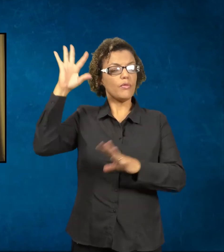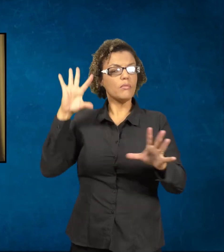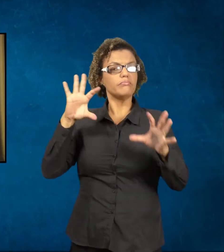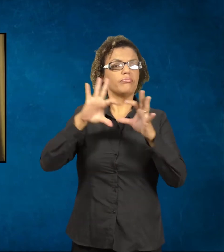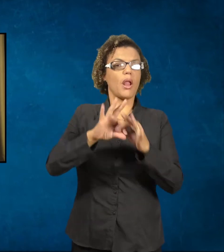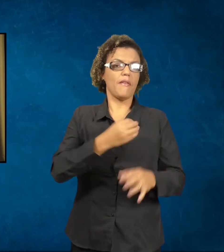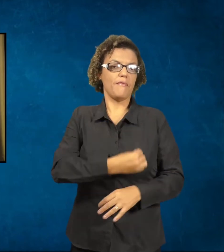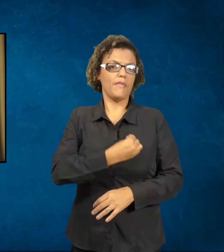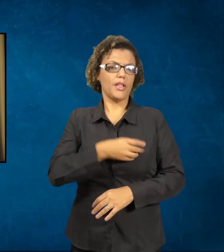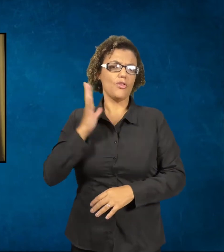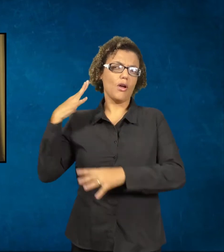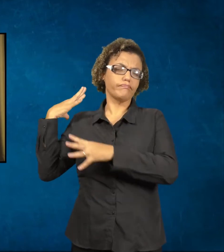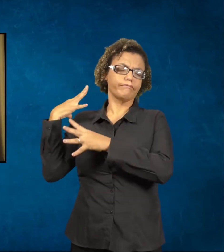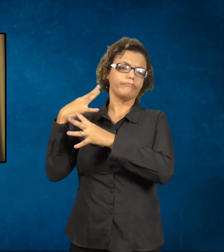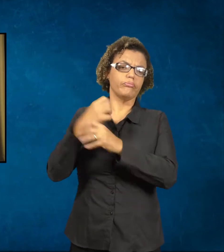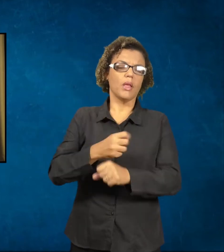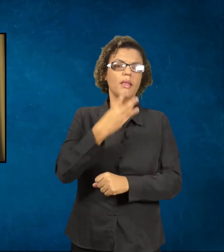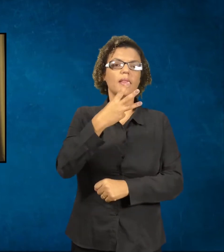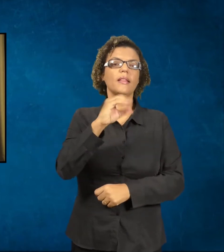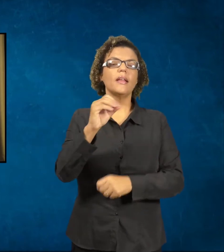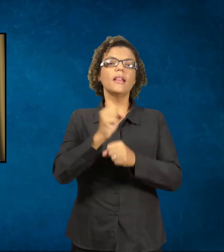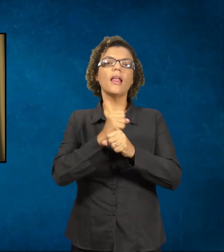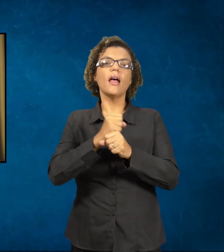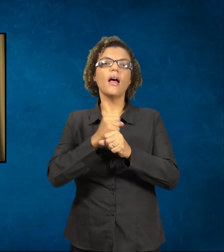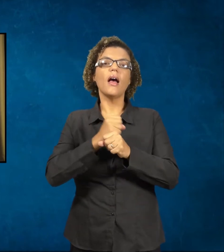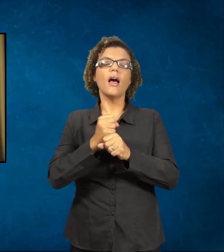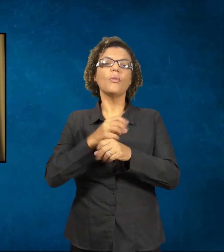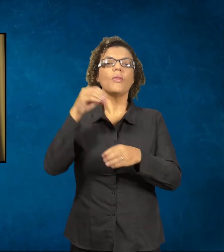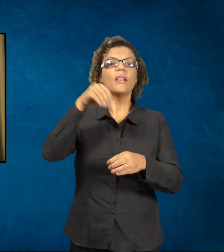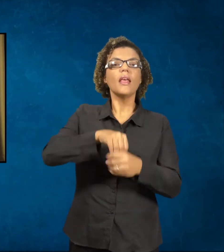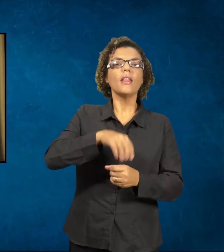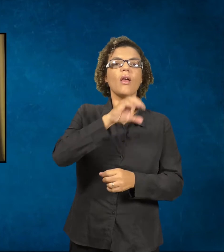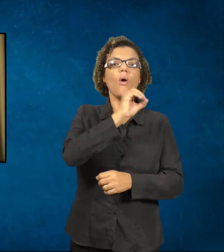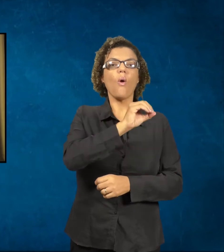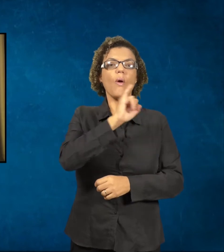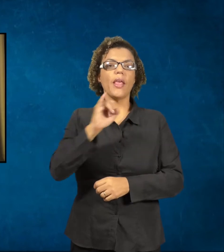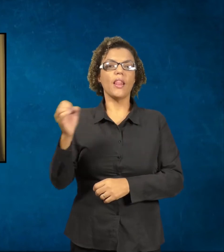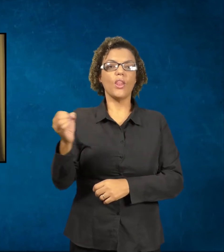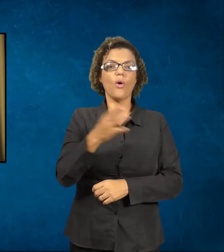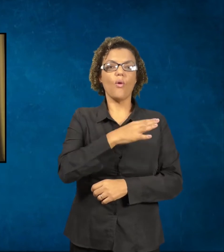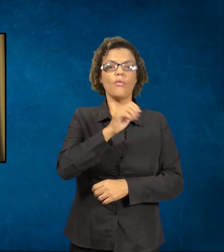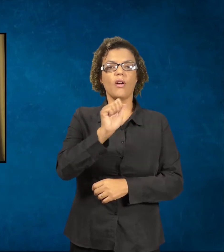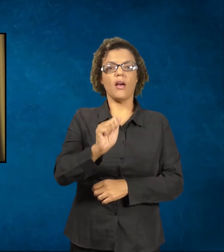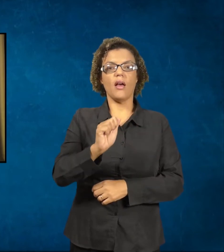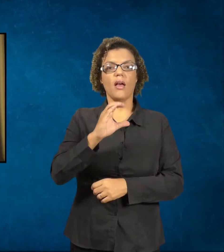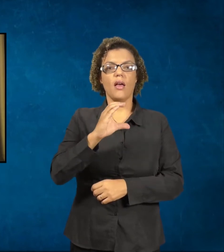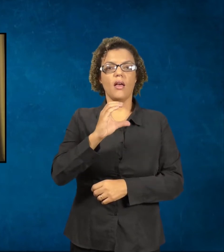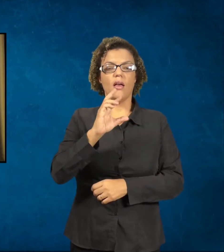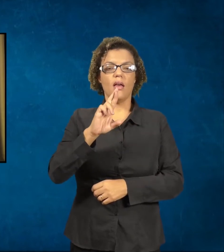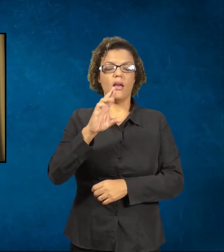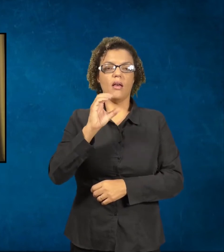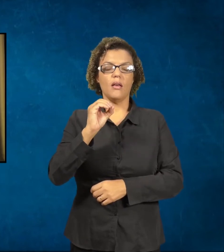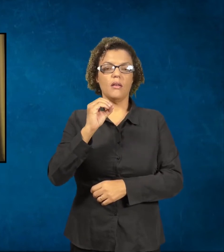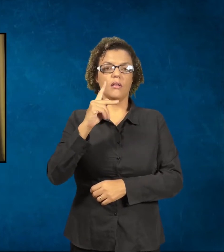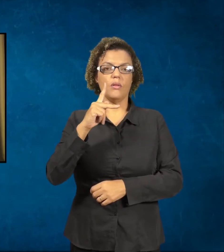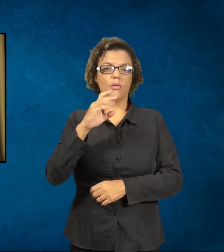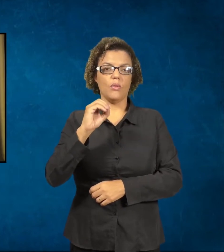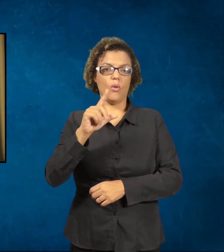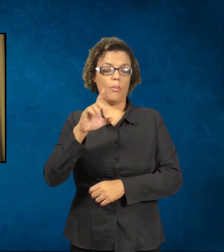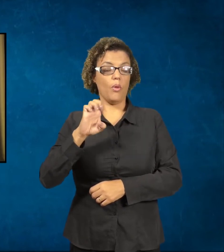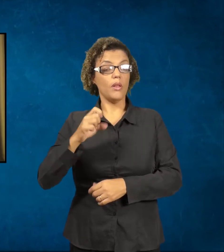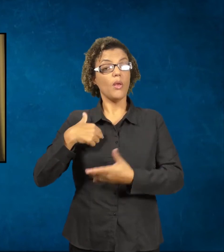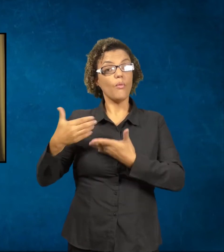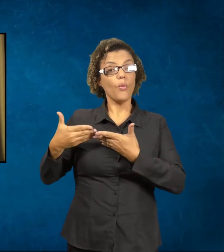Vida há 30 anos numa instituição chamada Organização Internacional Nova Acrópole. Eu fui convidada a falar um pouco